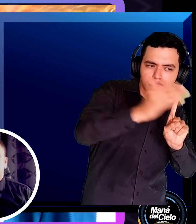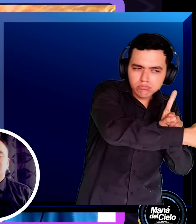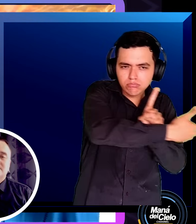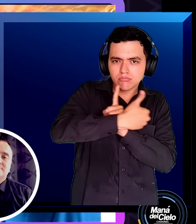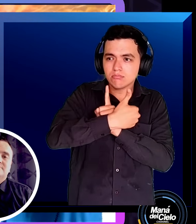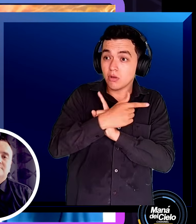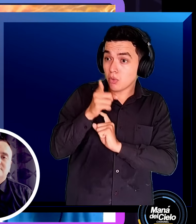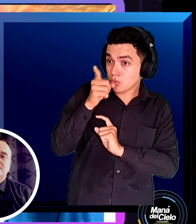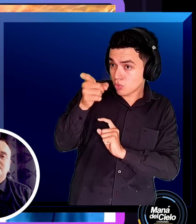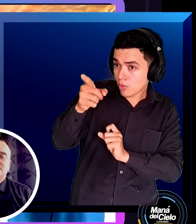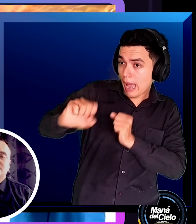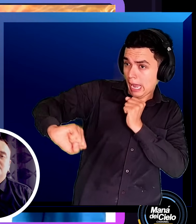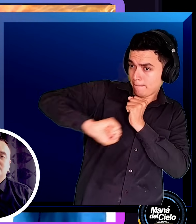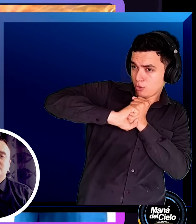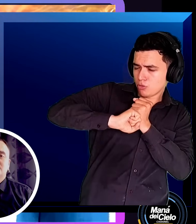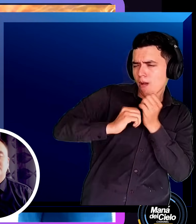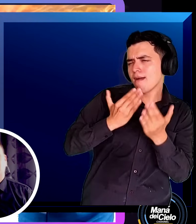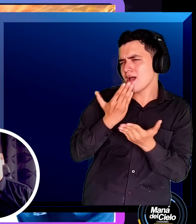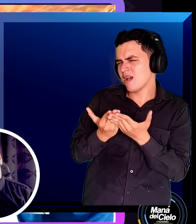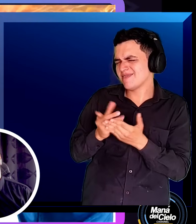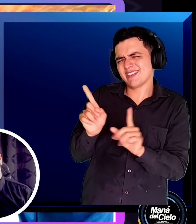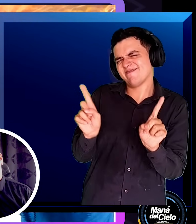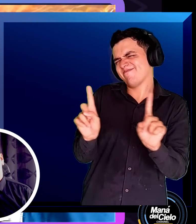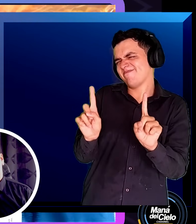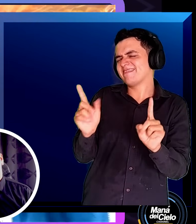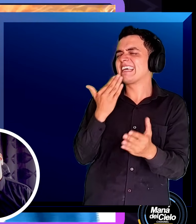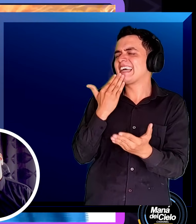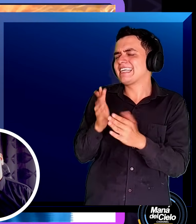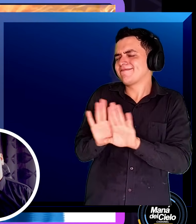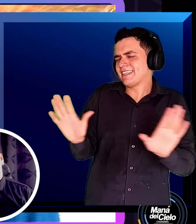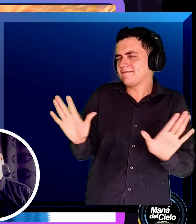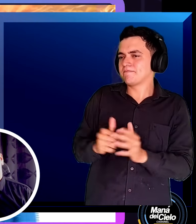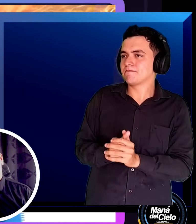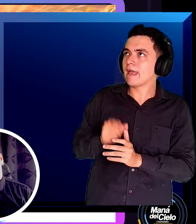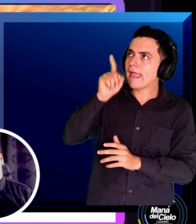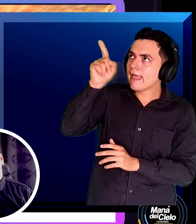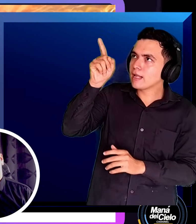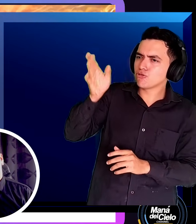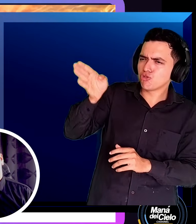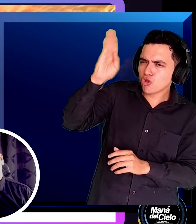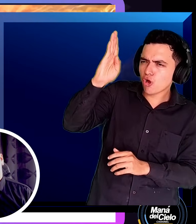le hubiese metido a esto ayuno, queda en vergüenza.